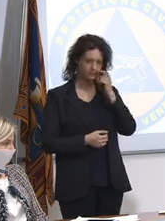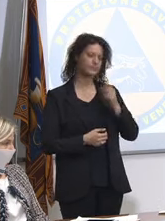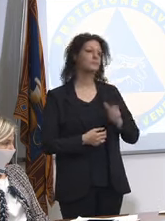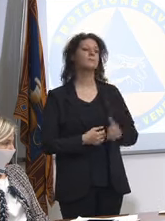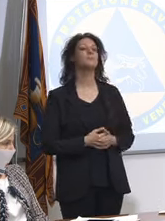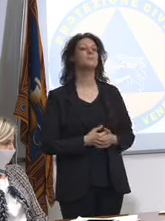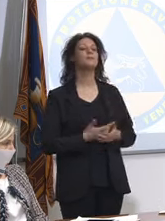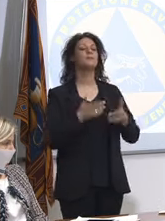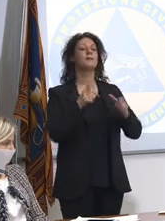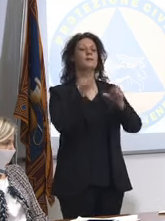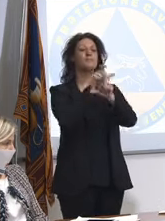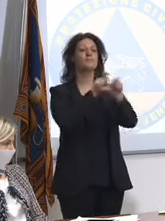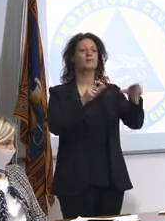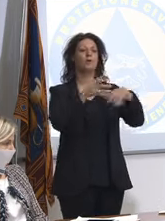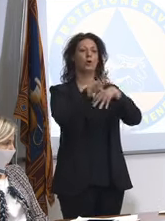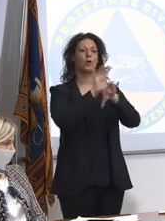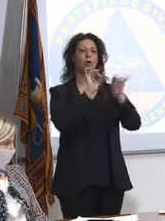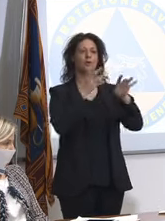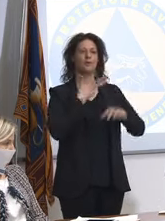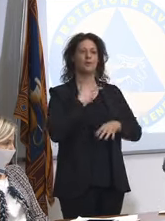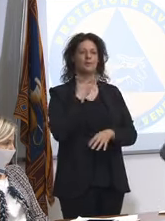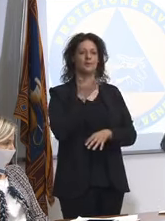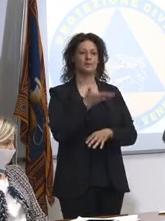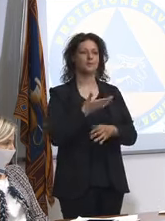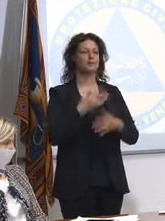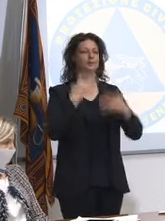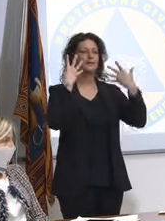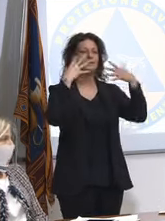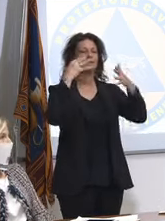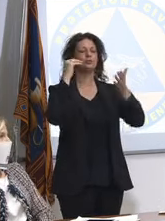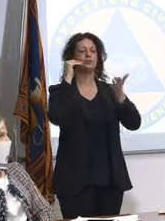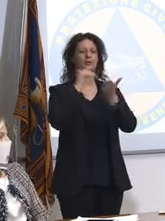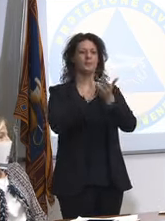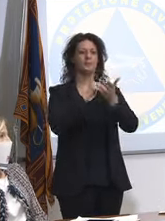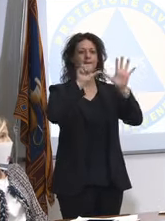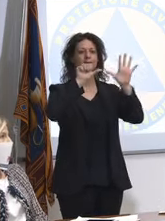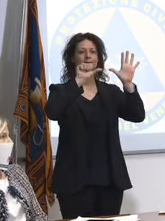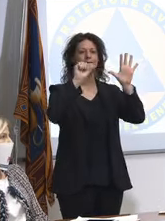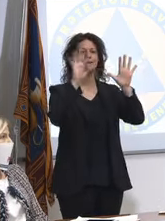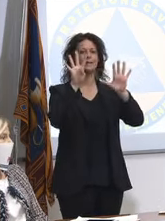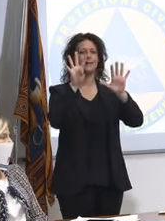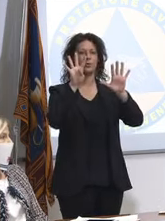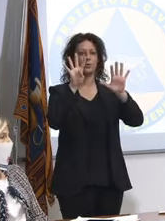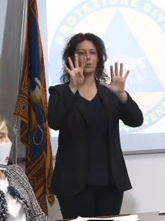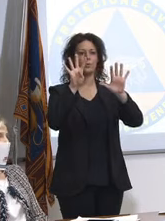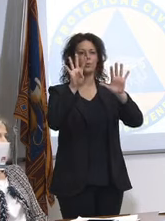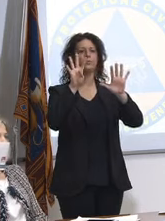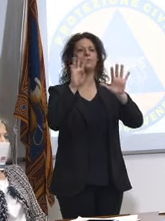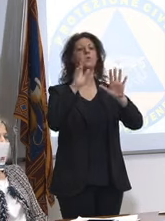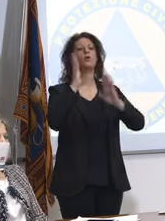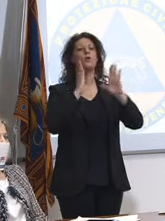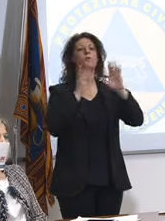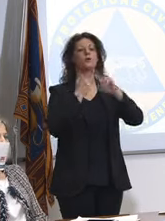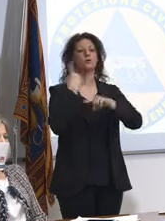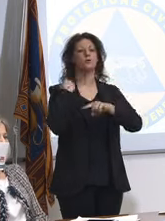Il numero dei positivi è 19.069, più 10.